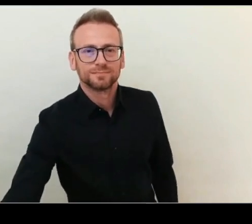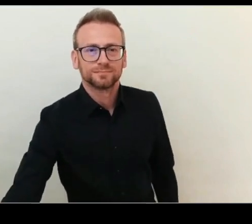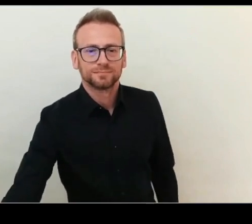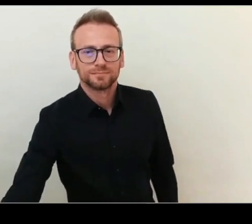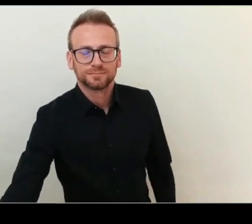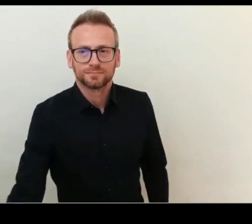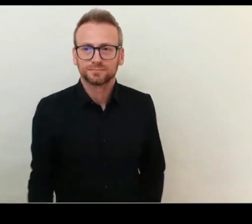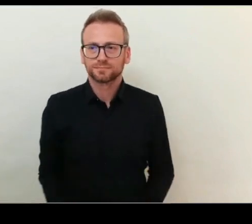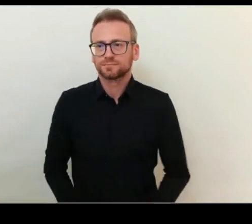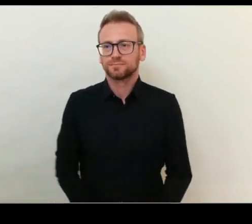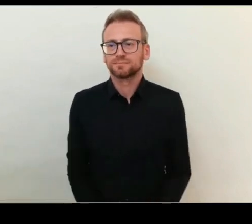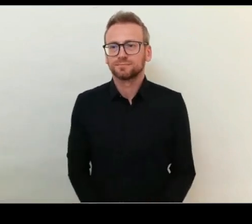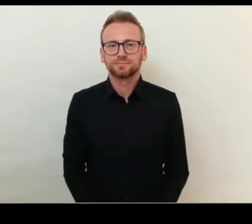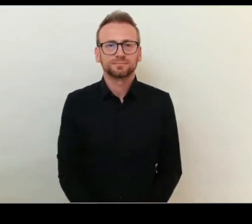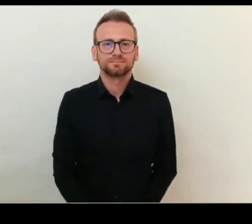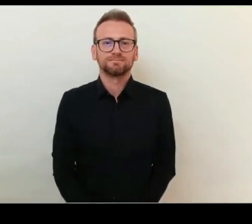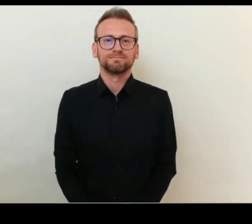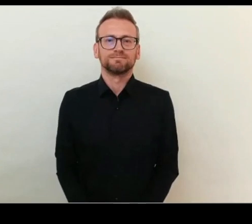Wie immer.